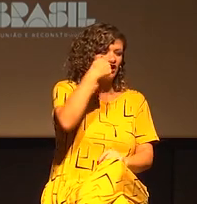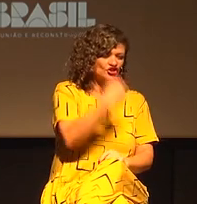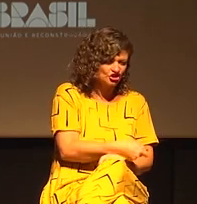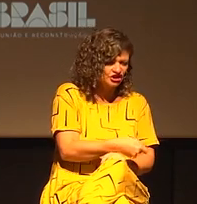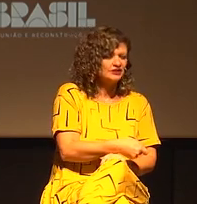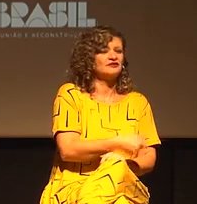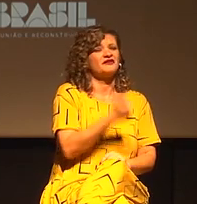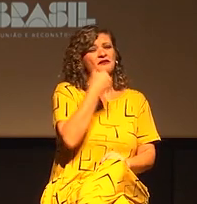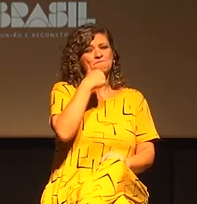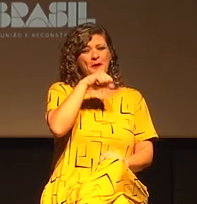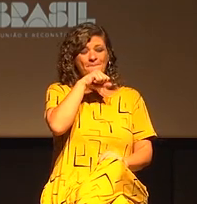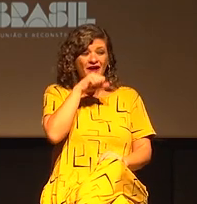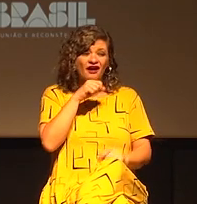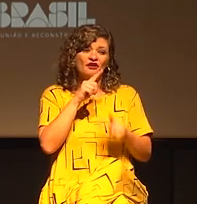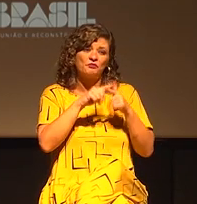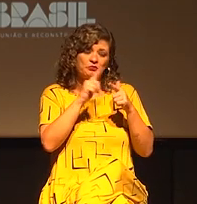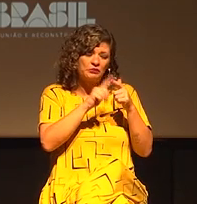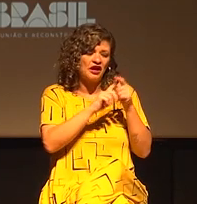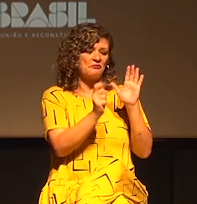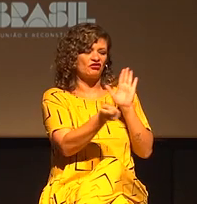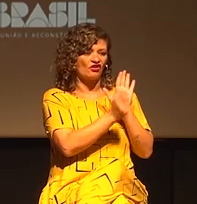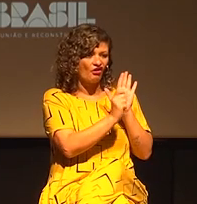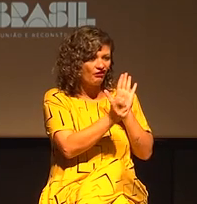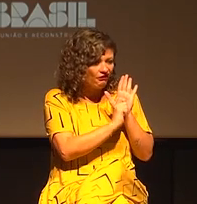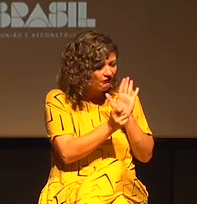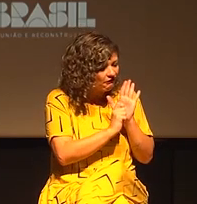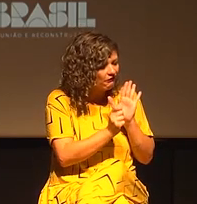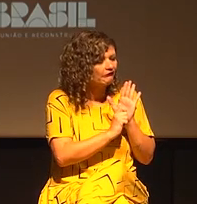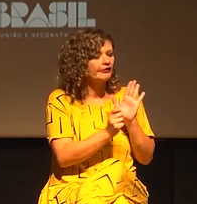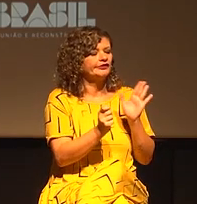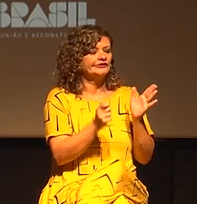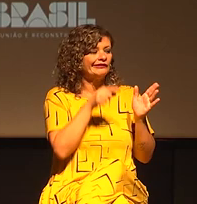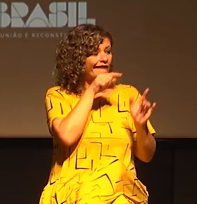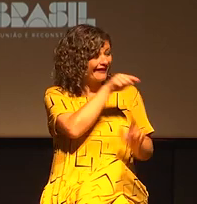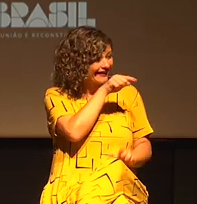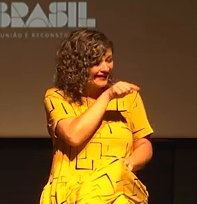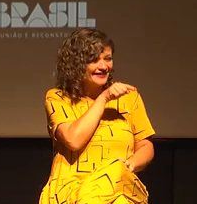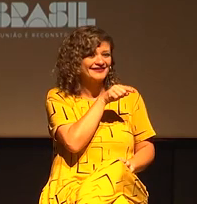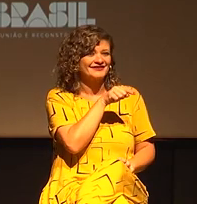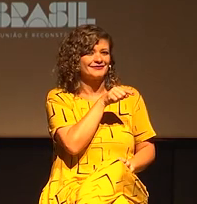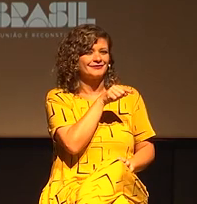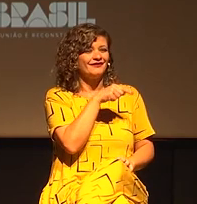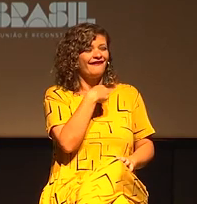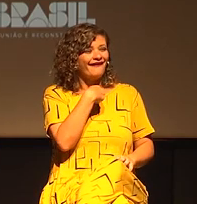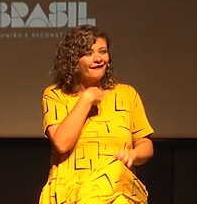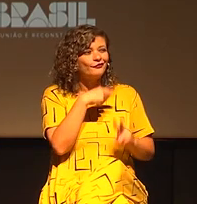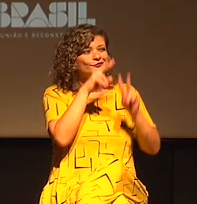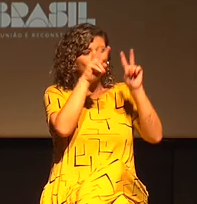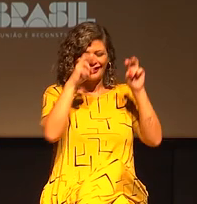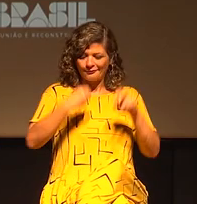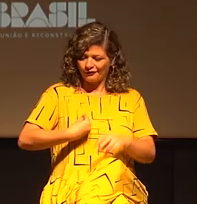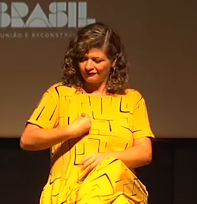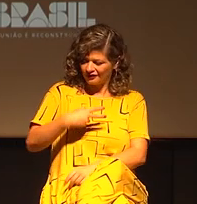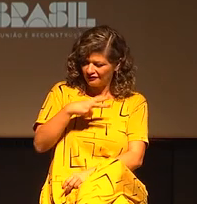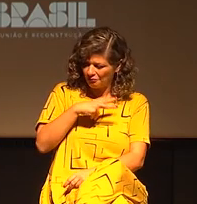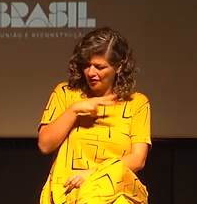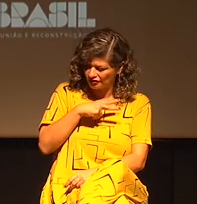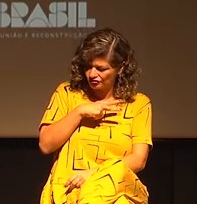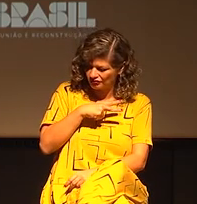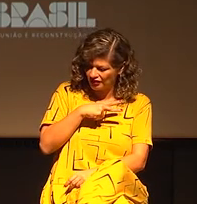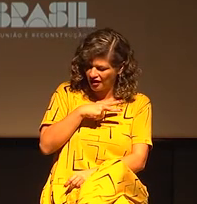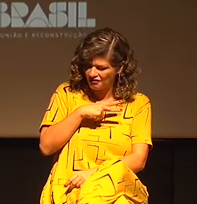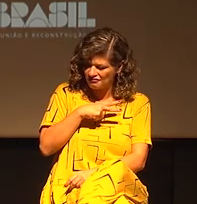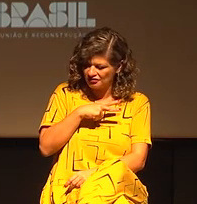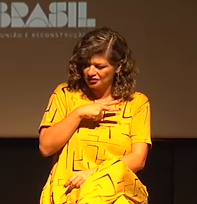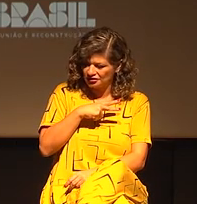perdida pelas drogas Então eu acho que foi essa relação pessoal antes de tudo vem